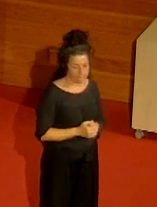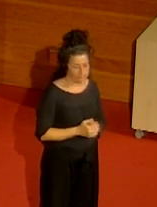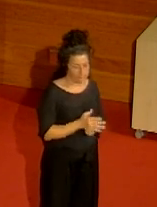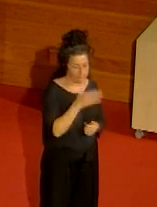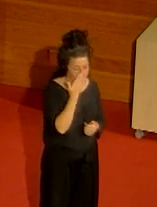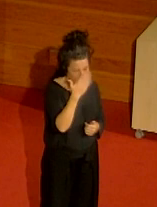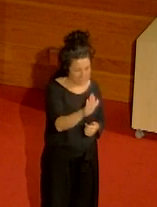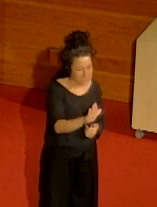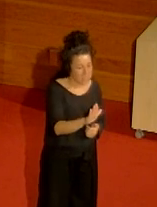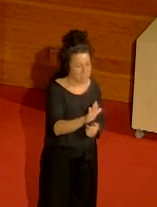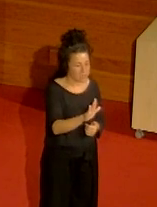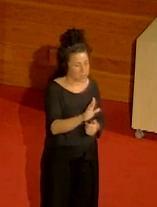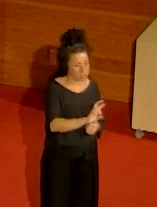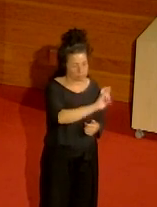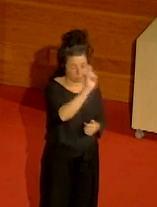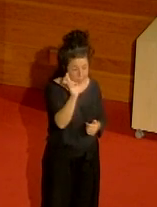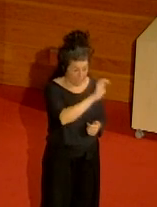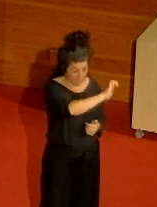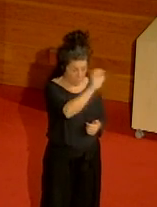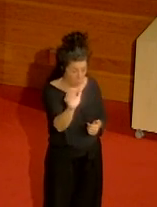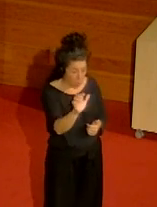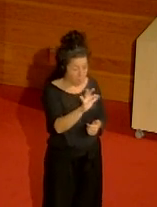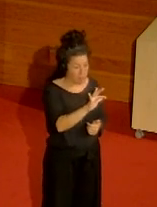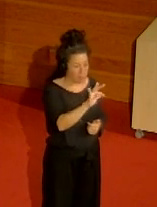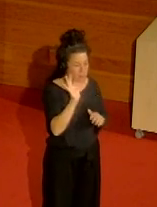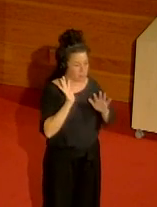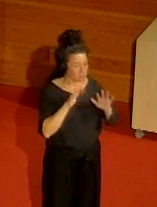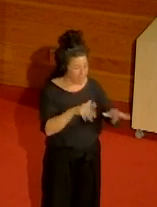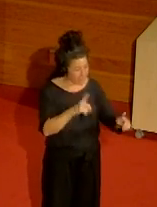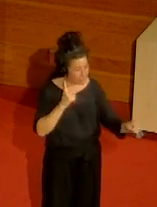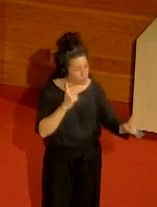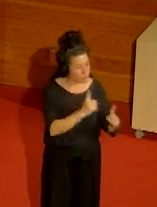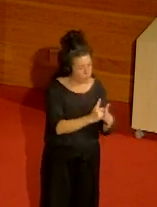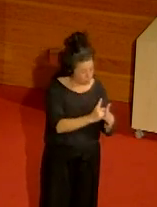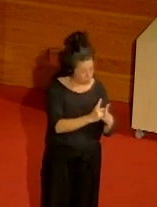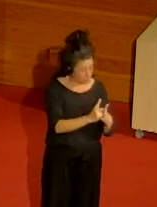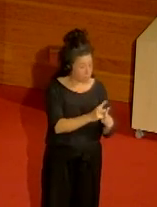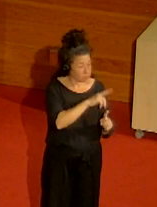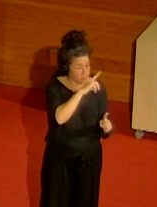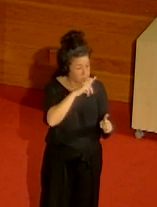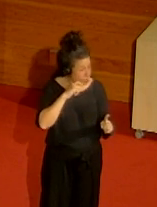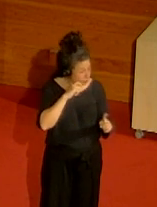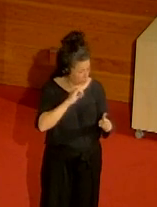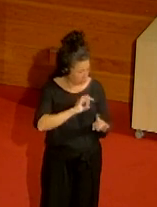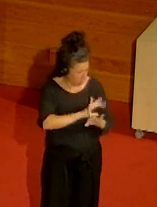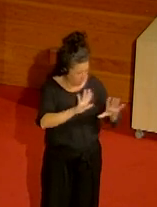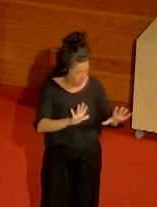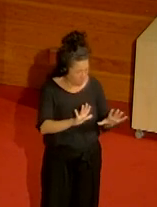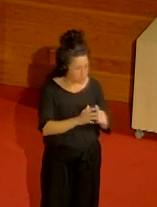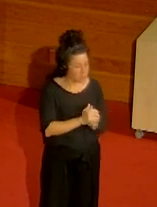fascismo del nazismo en Europa y manifestaciones antes claramente antisemitas en toda Europa Oriental